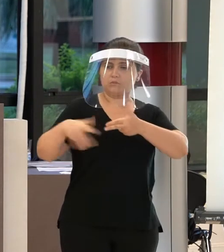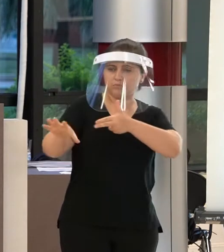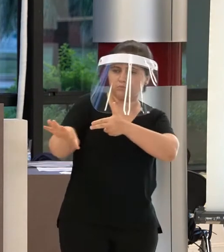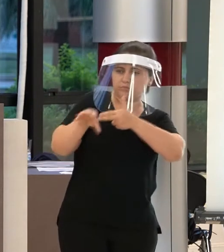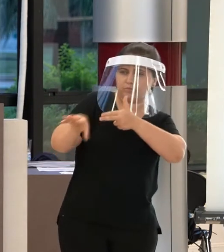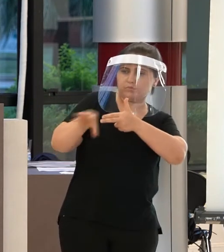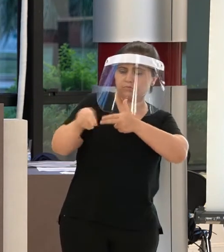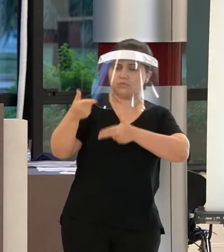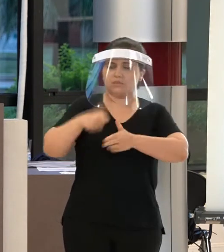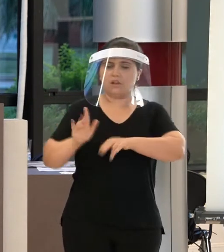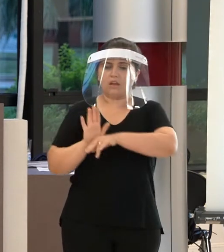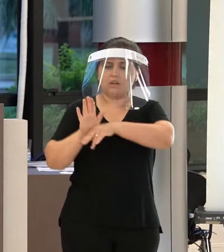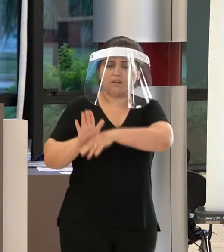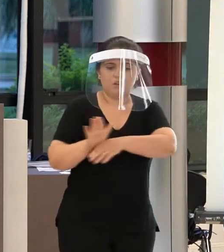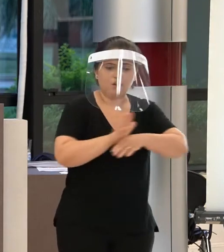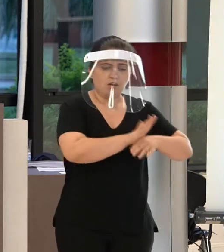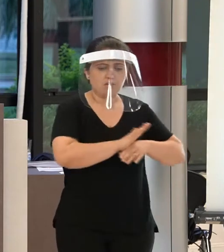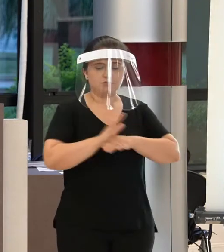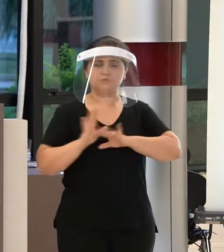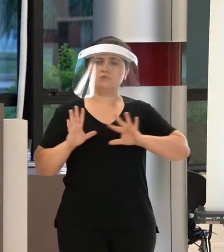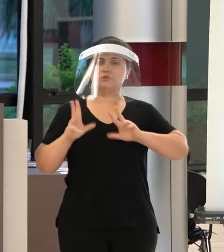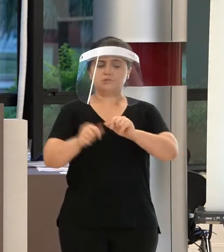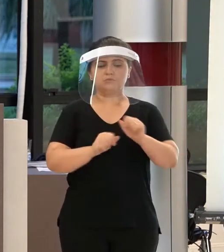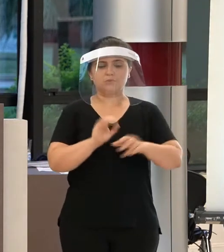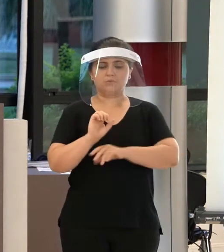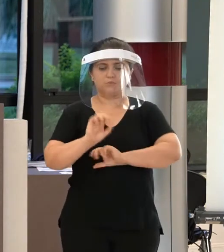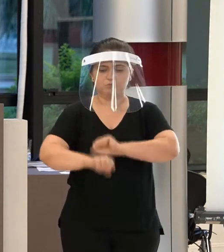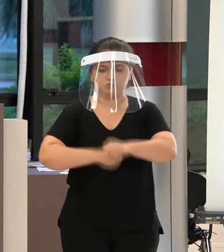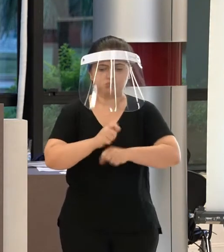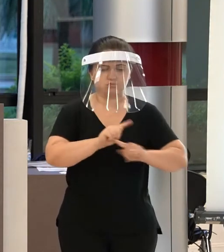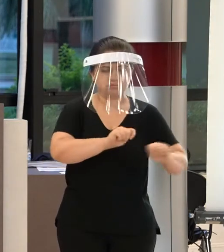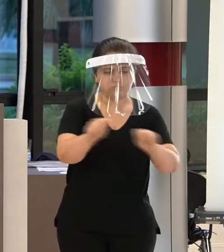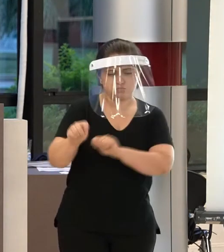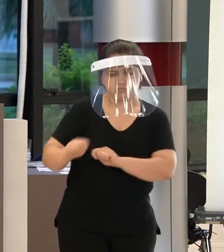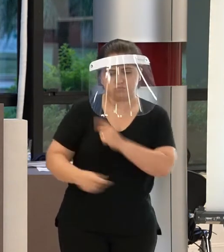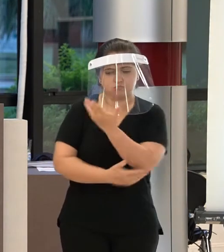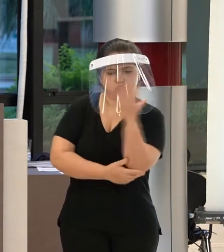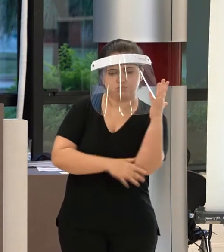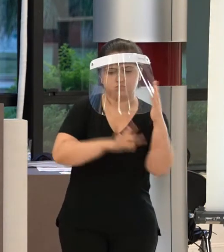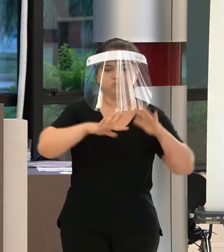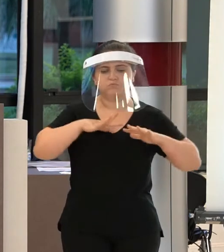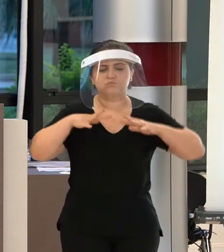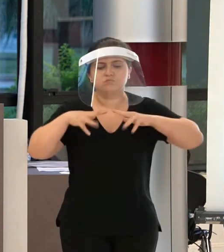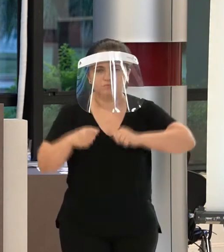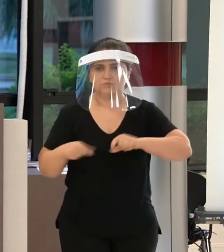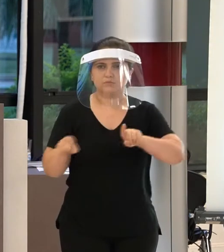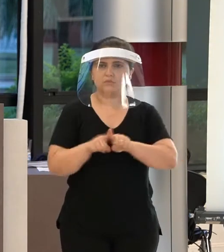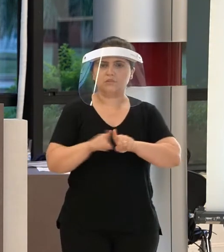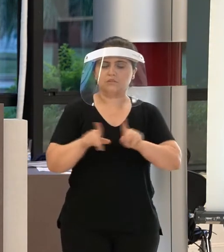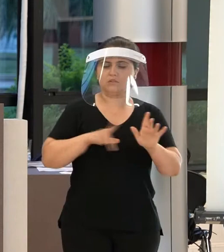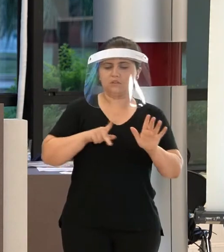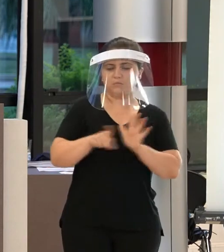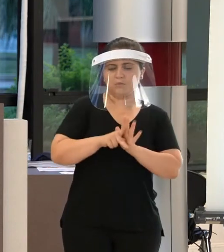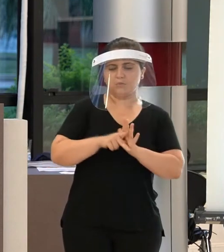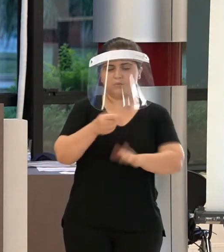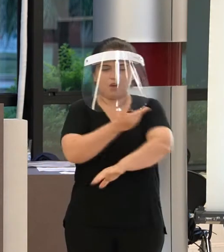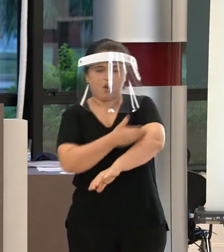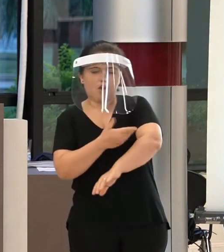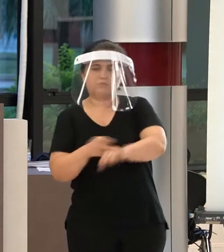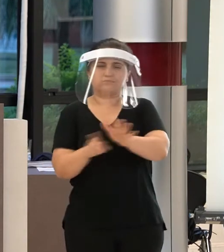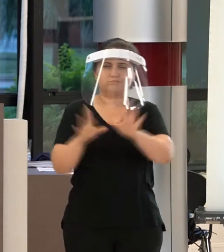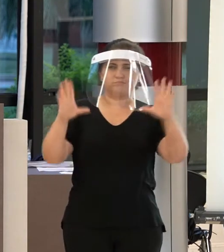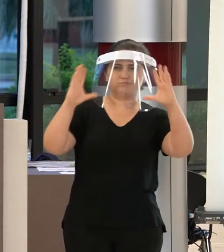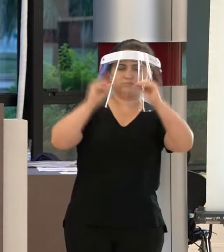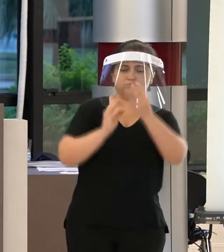infravermelha está ajudando na preservação de várias espécies animais que têm hábitos noturnos. Então,